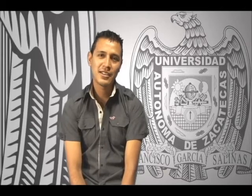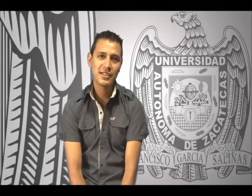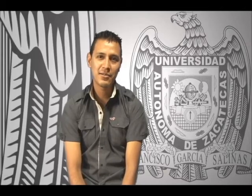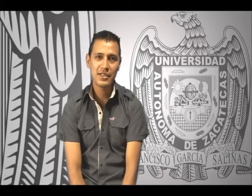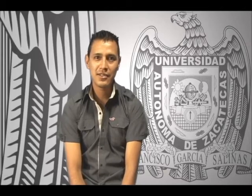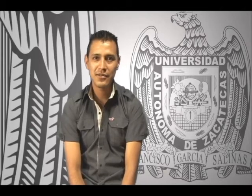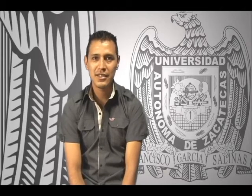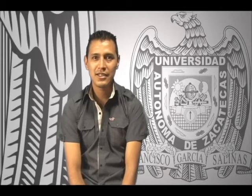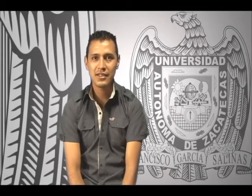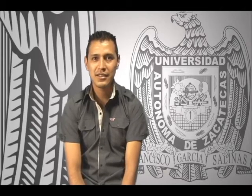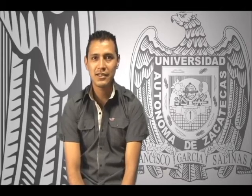ahorita, eso me hace suficiente.